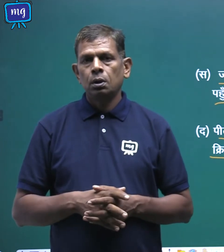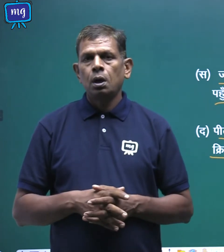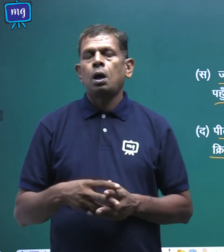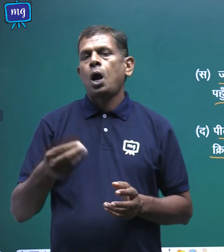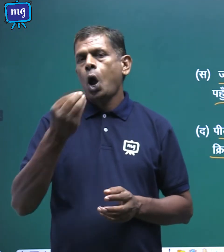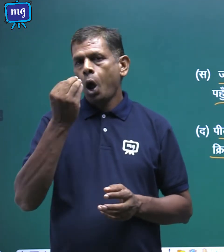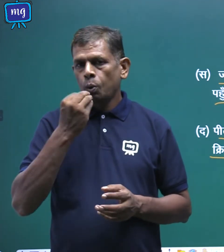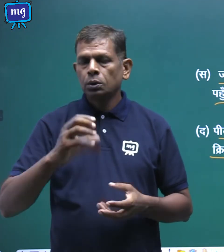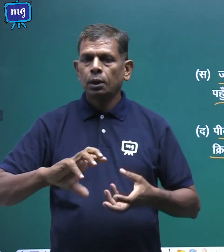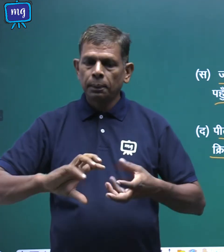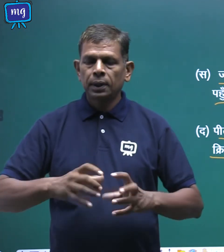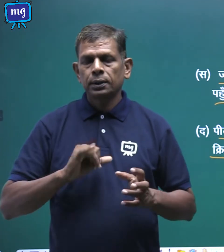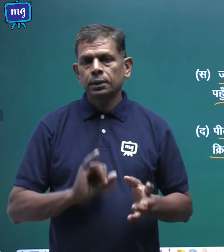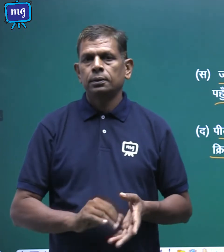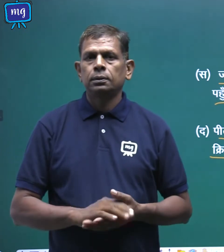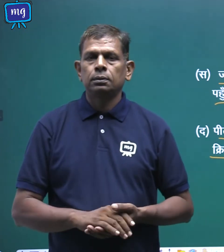भोजन बनाती हैं।